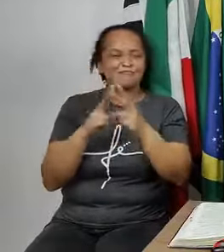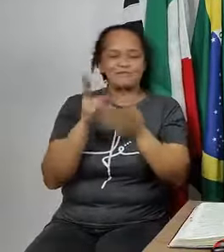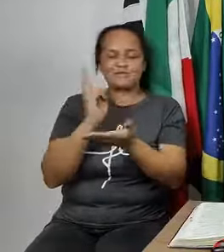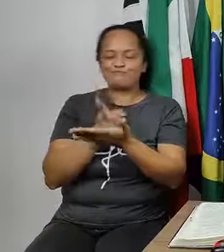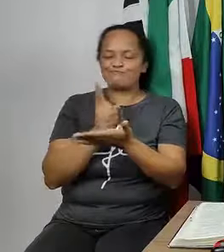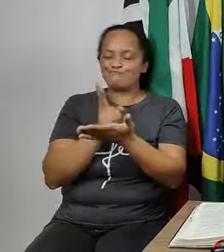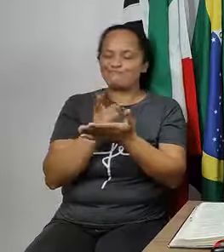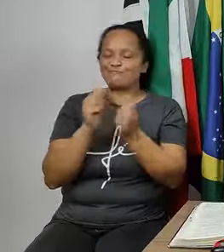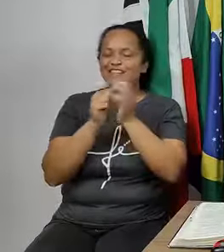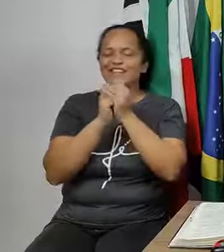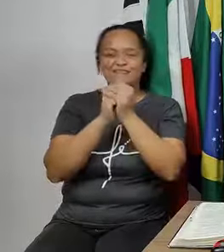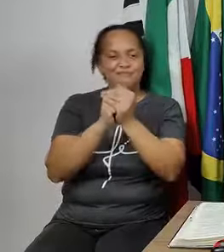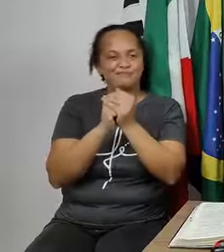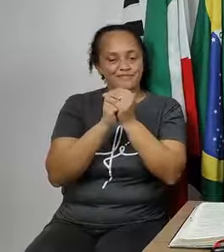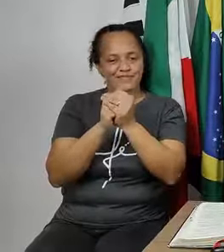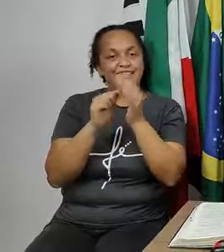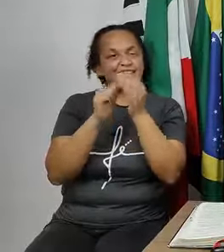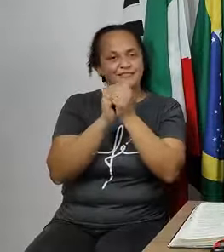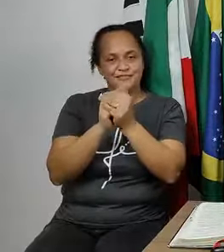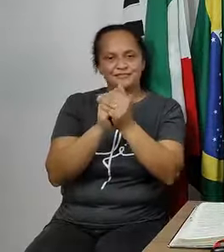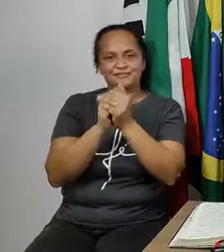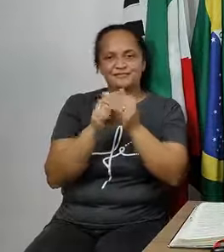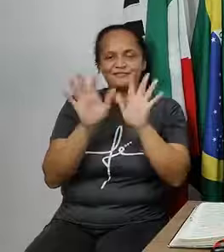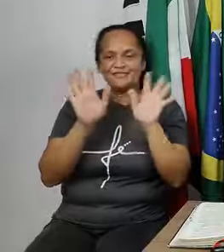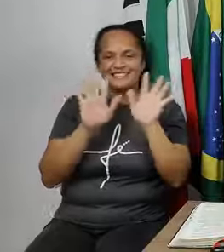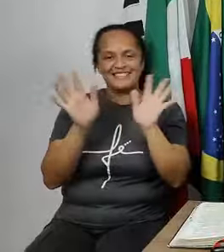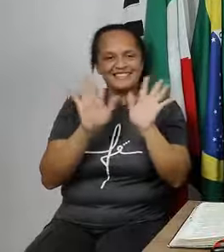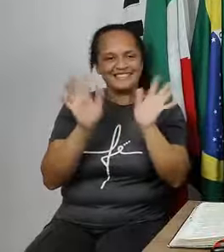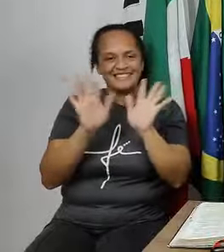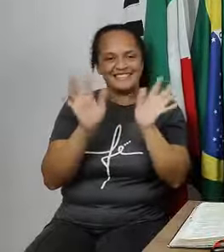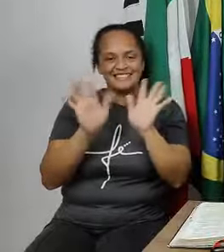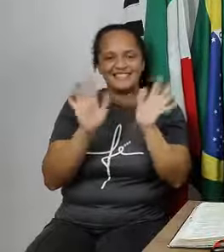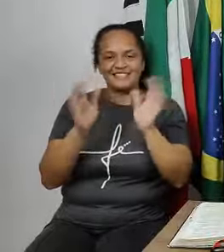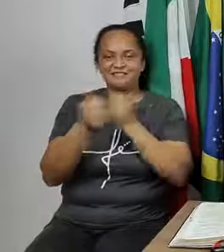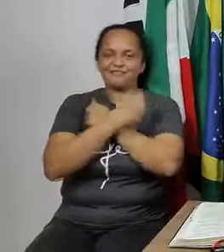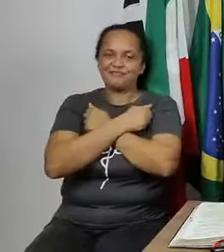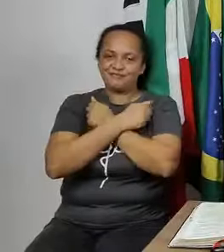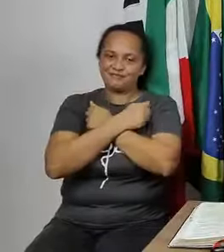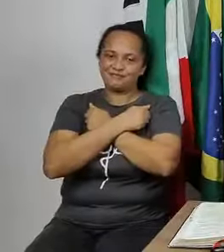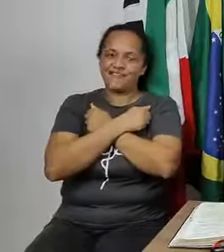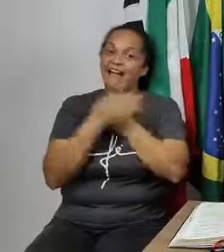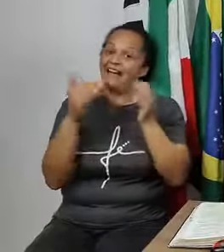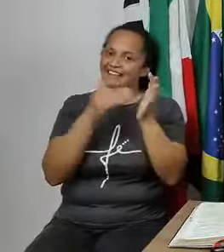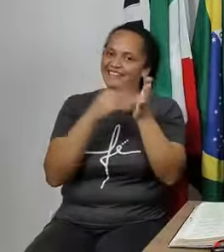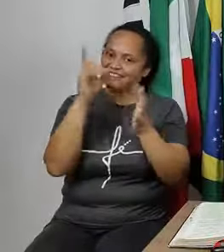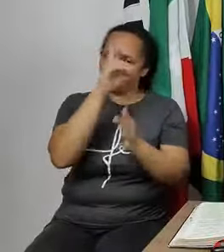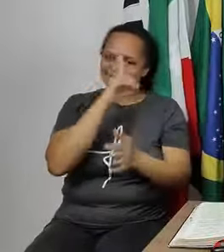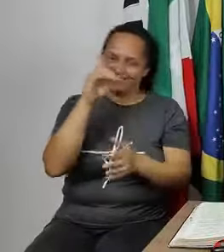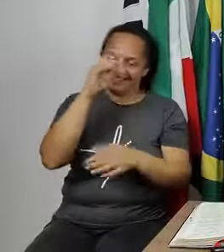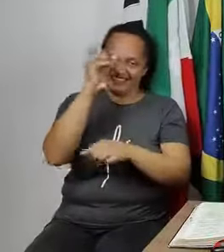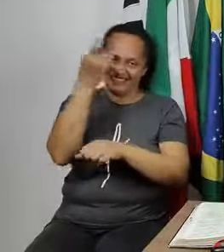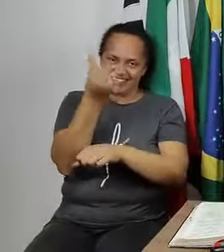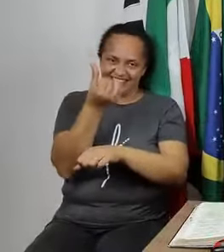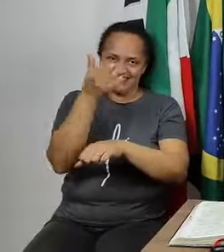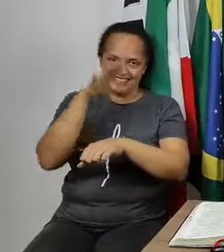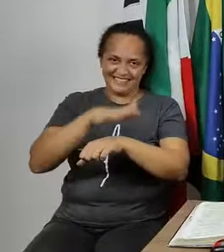sempre. Amém e amém. Um beijo aos irmãos, um abraço e até domingo às 6 da tarde.